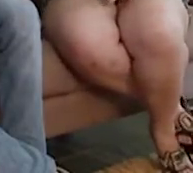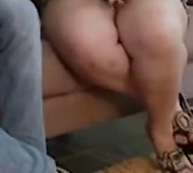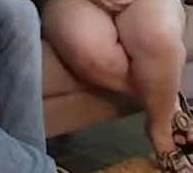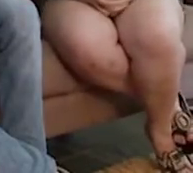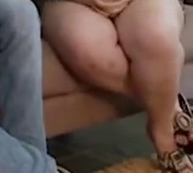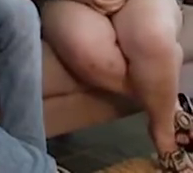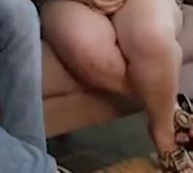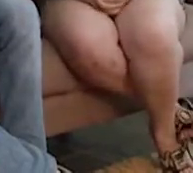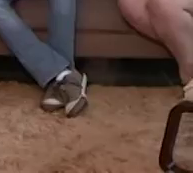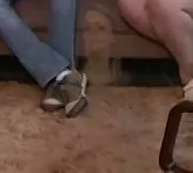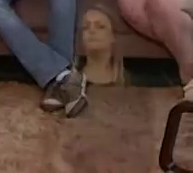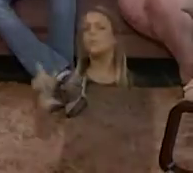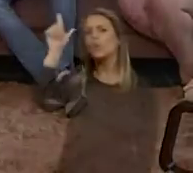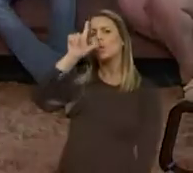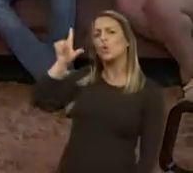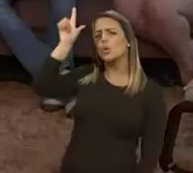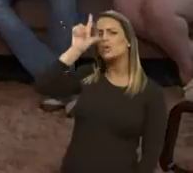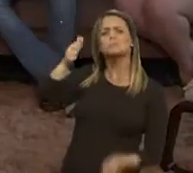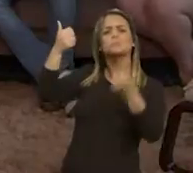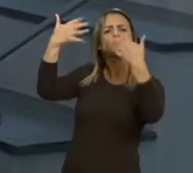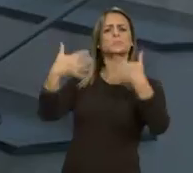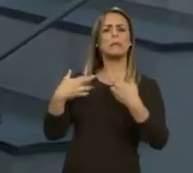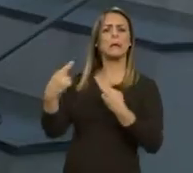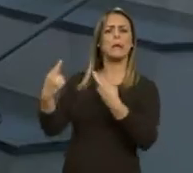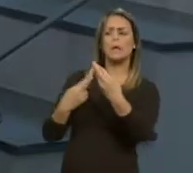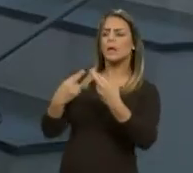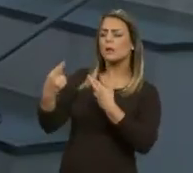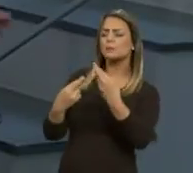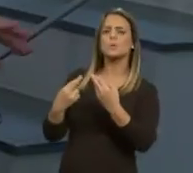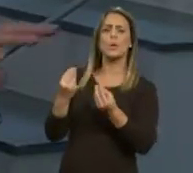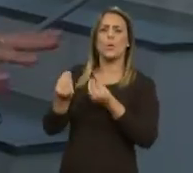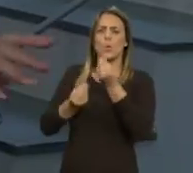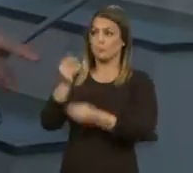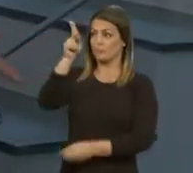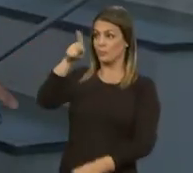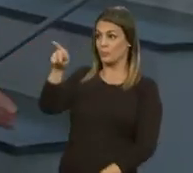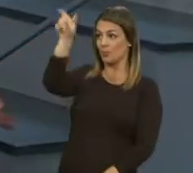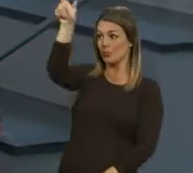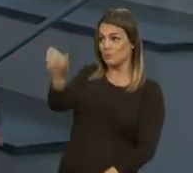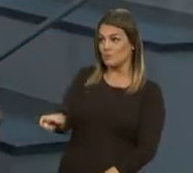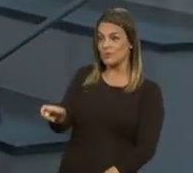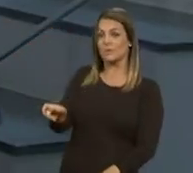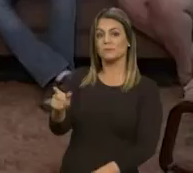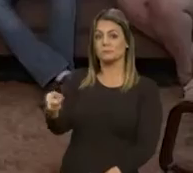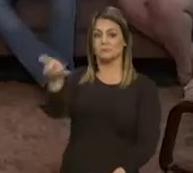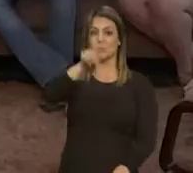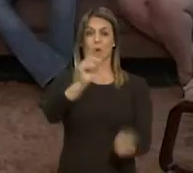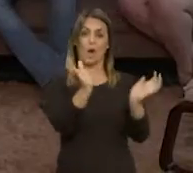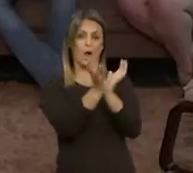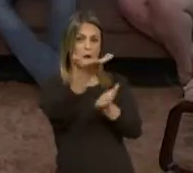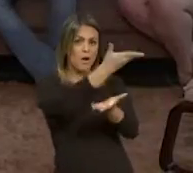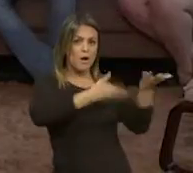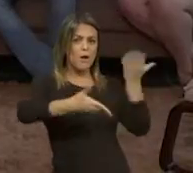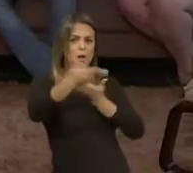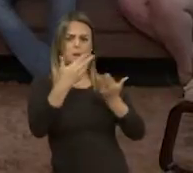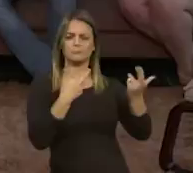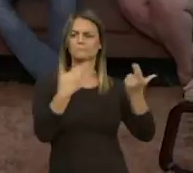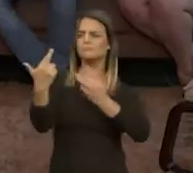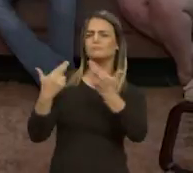É verdade isso. E você, Lucas, como tem sido essa relação, tanto com o professor também e com os colegas?